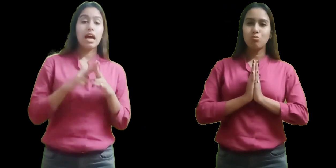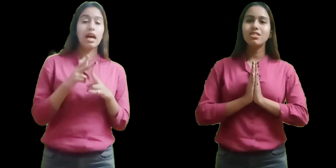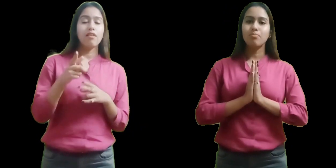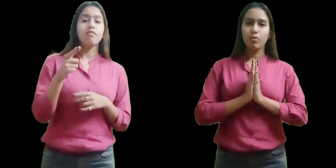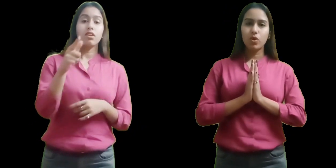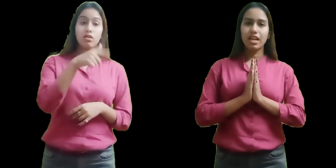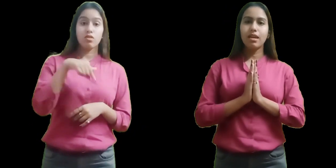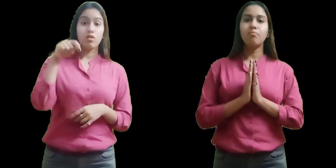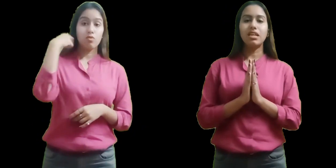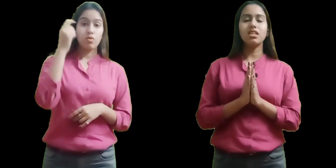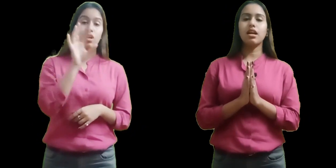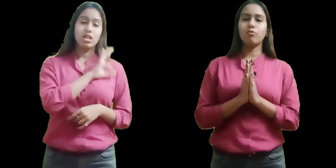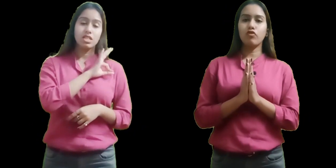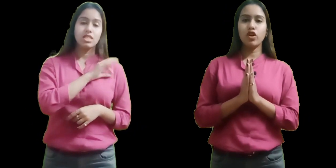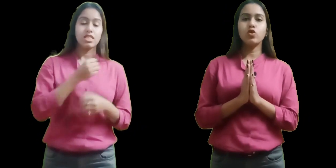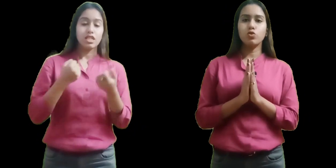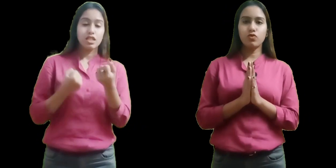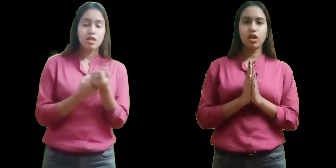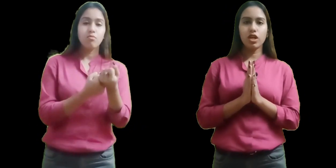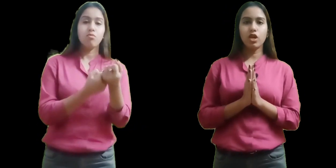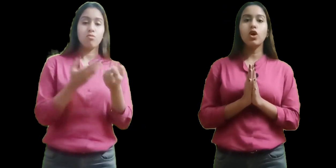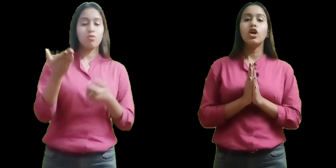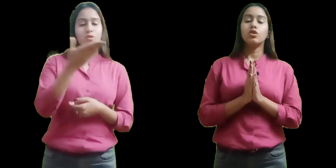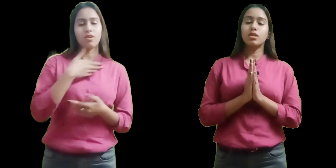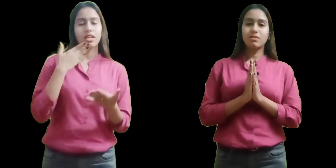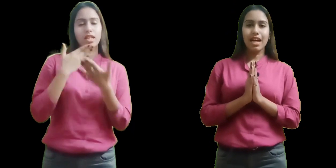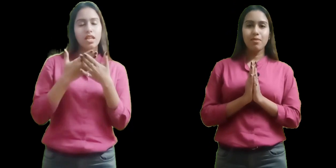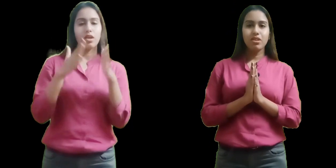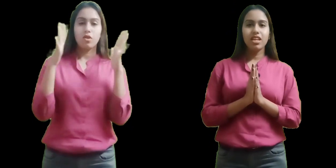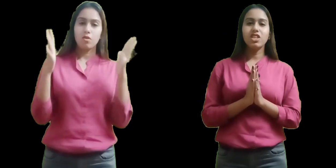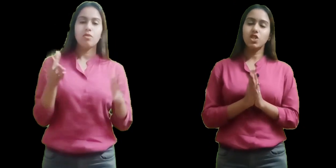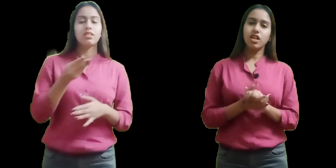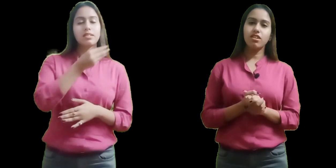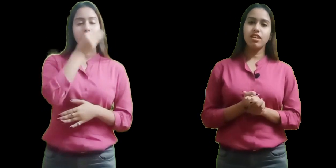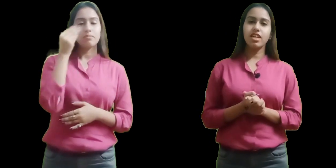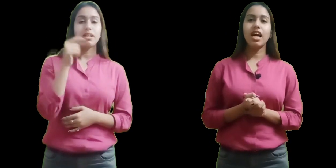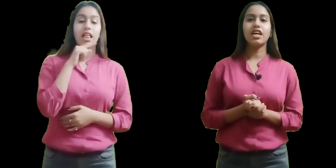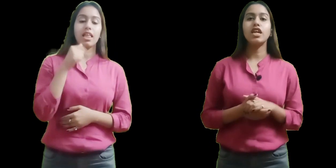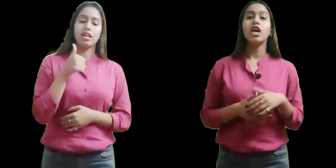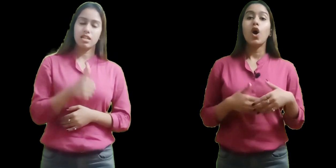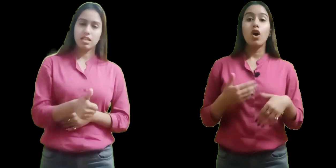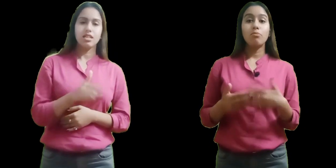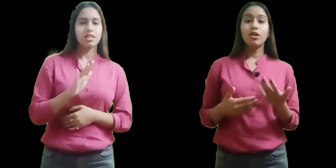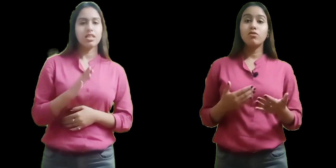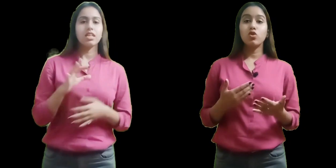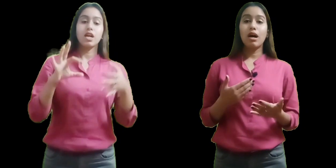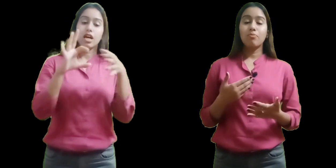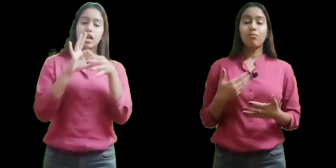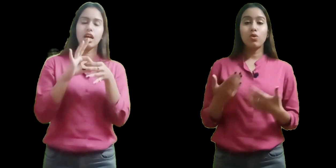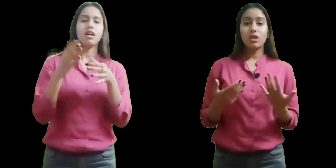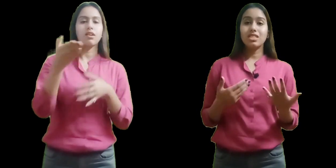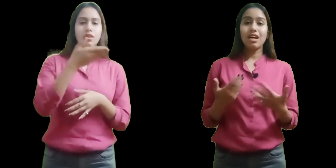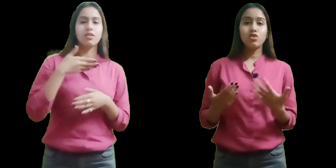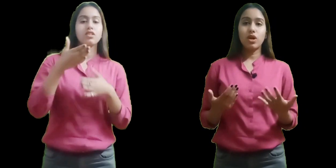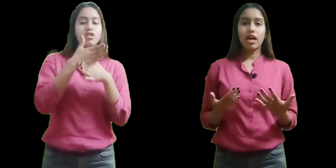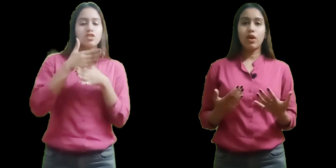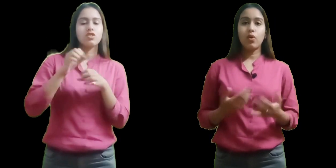यू सो मच सपोर्ट के लिए। प्लीज अगर आपको वीडियो यूजफुल लगी हो तो सब्सक्राइब करिए, शेयर करिए, ताकि और भी जो आप